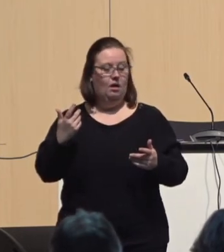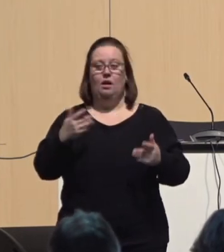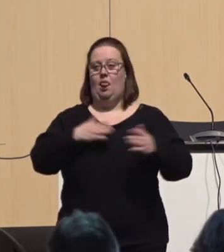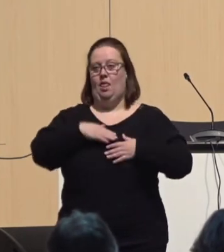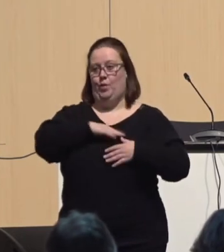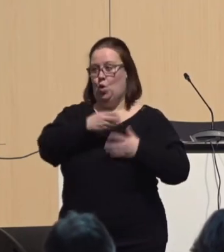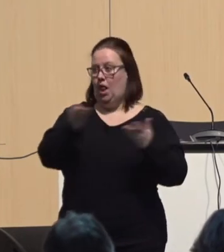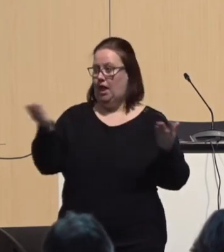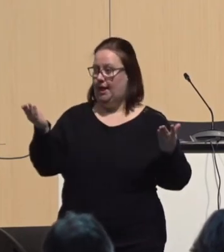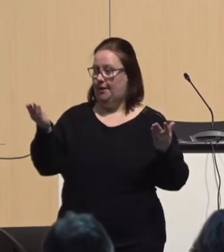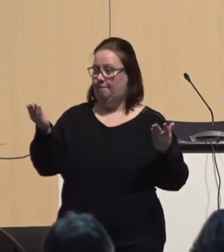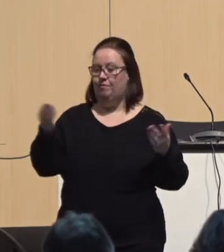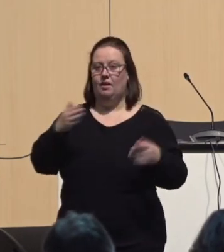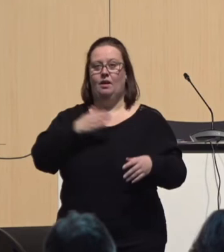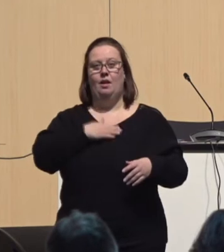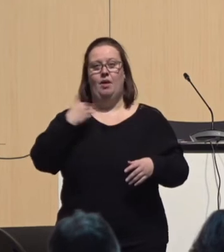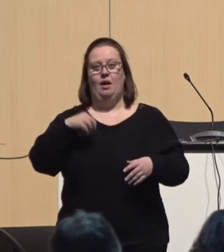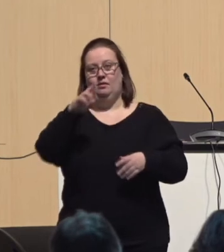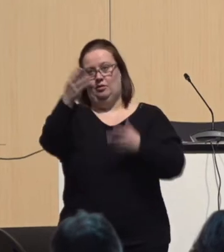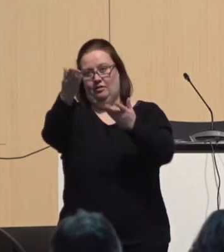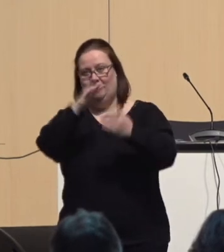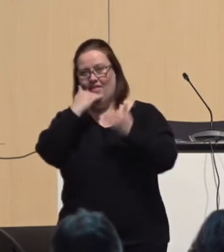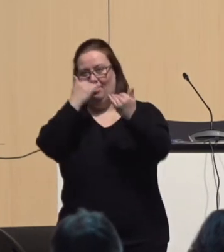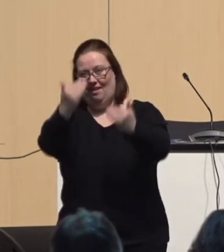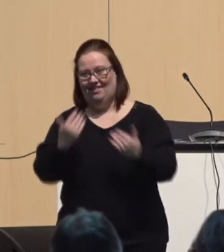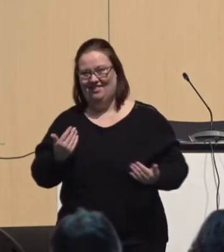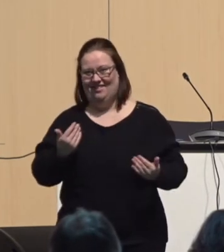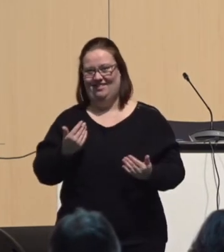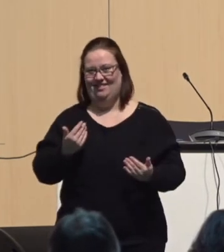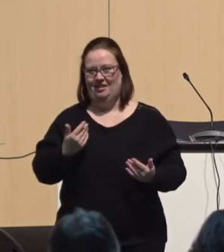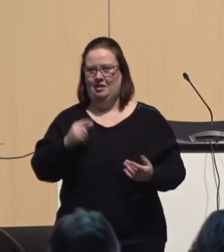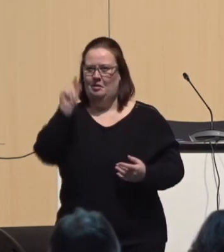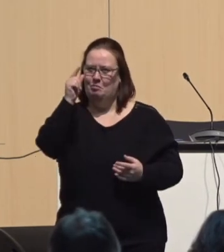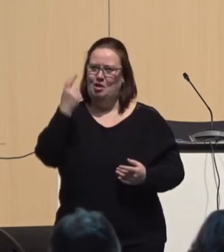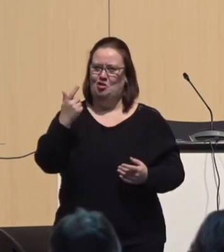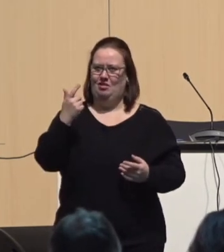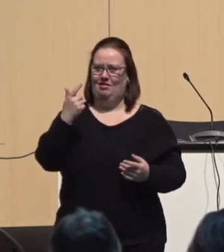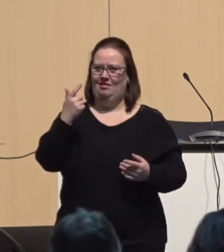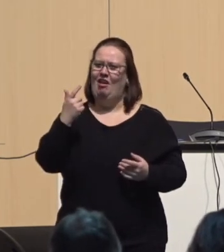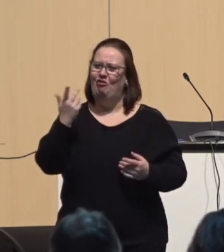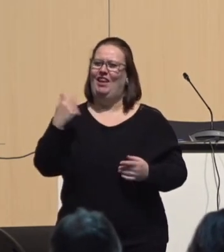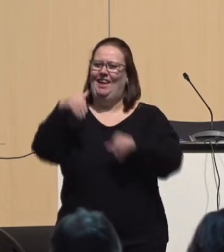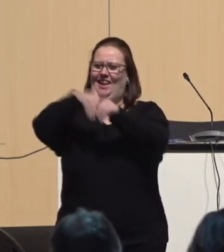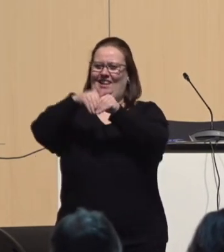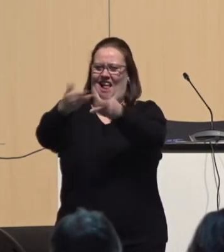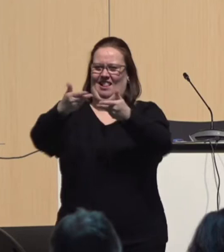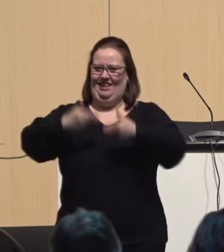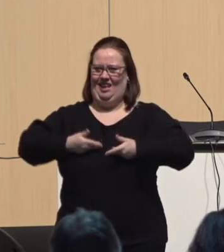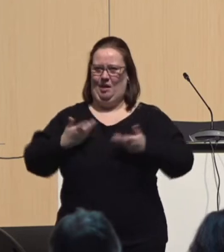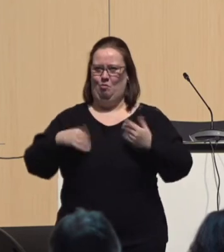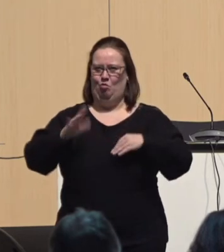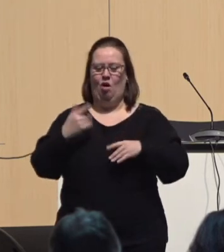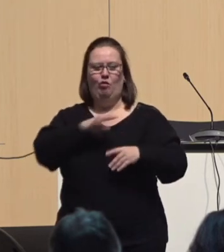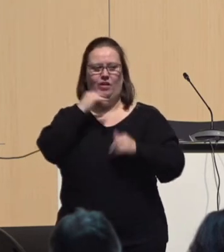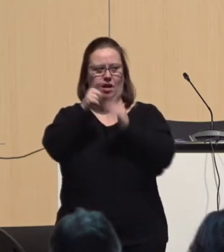liebe Kolleginnen und Kollegen, lieber Herr Hitzer, vielen Dank, dass Sie ein bisschen Sachlichkeit in diese Debatte gebracht haben,